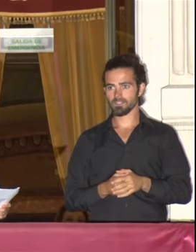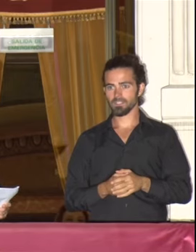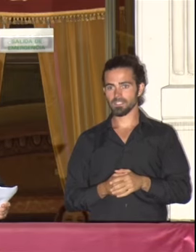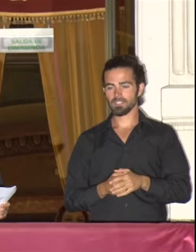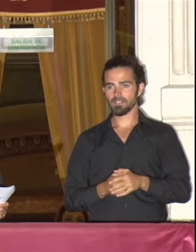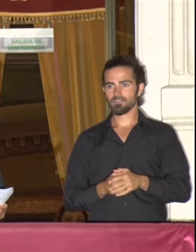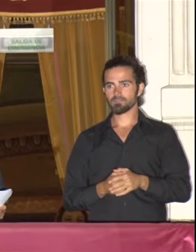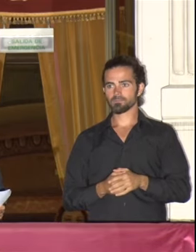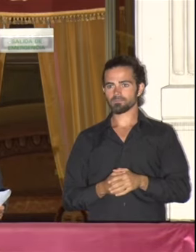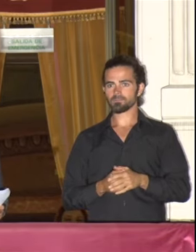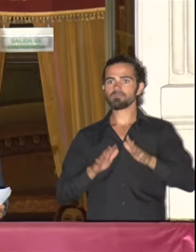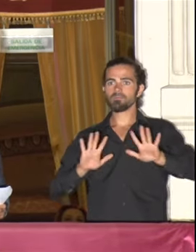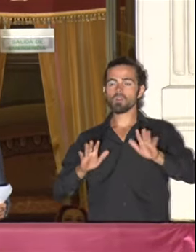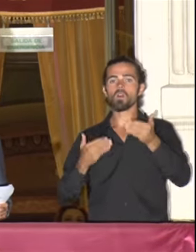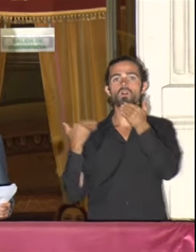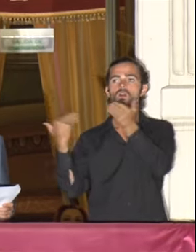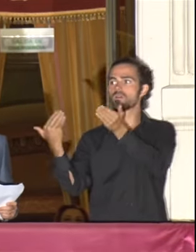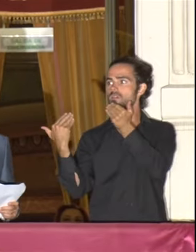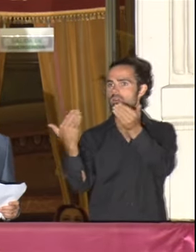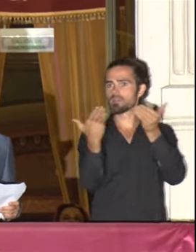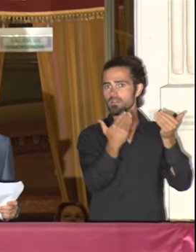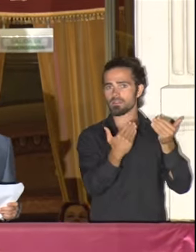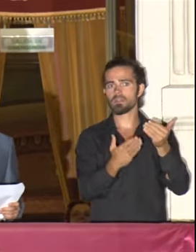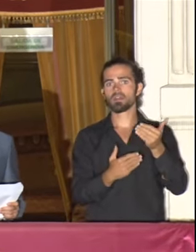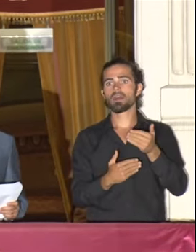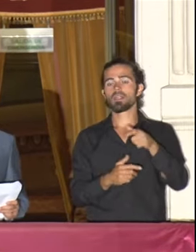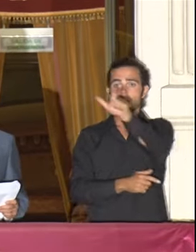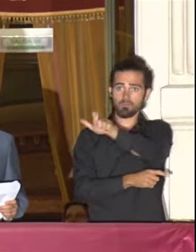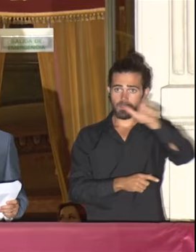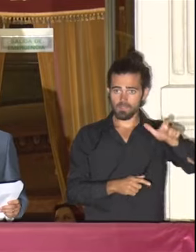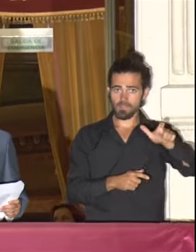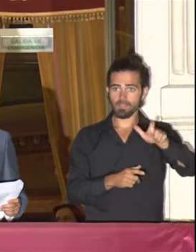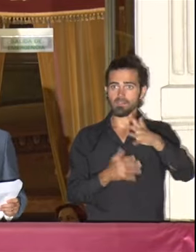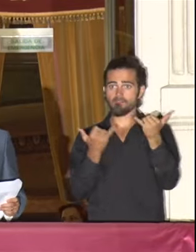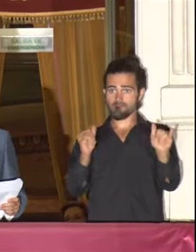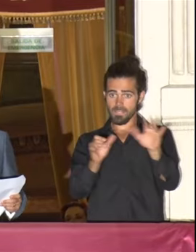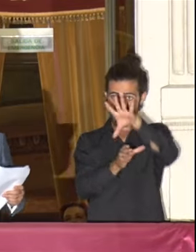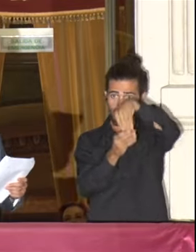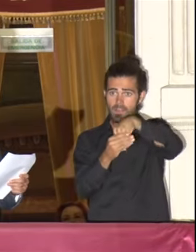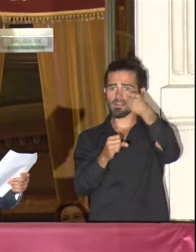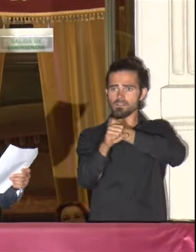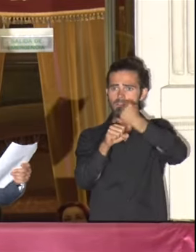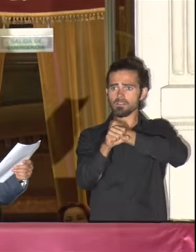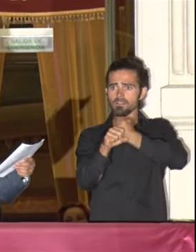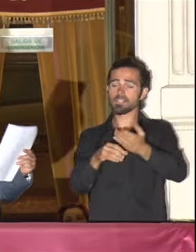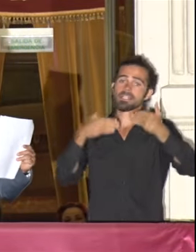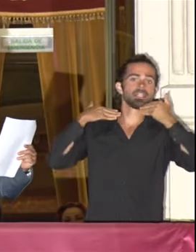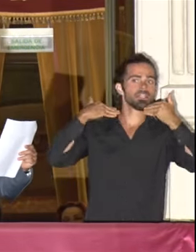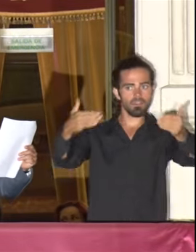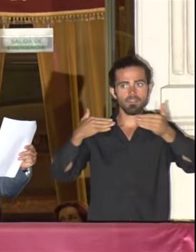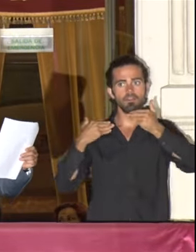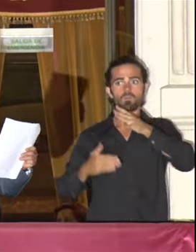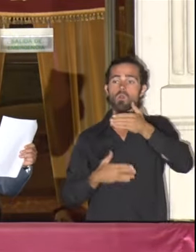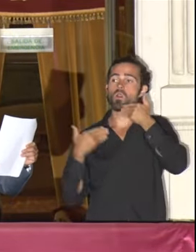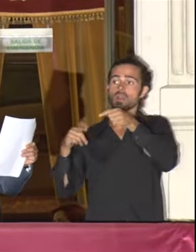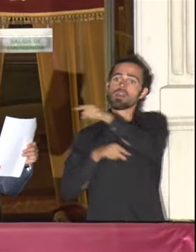Sin antes agradecerle a todas las personas que trabajan en la feria, que gracias a ellos podemos disfrutar mientras ellos trabajan.